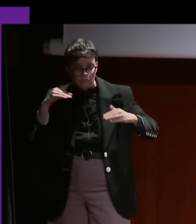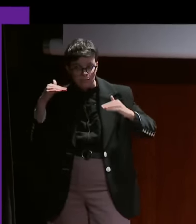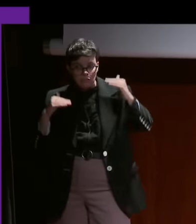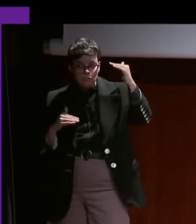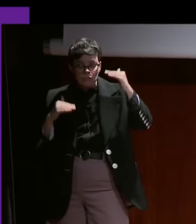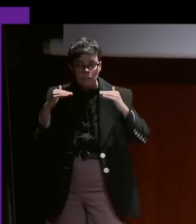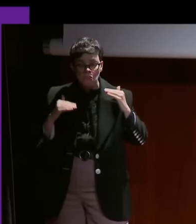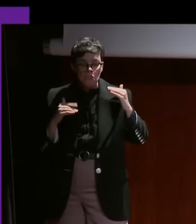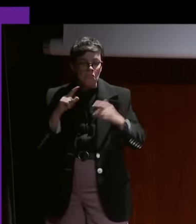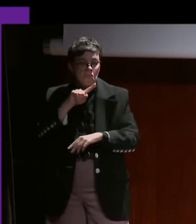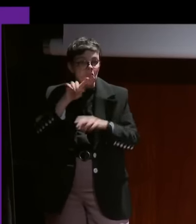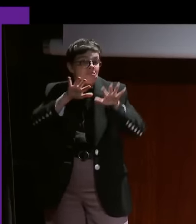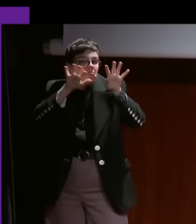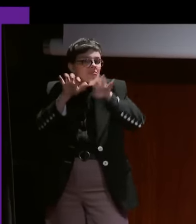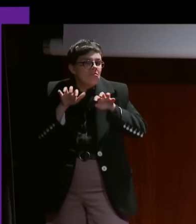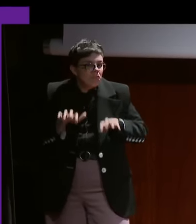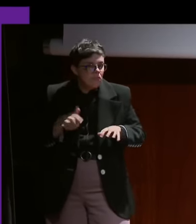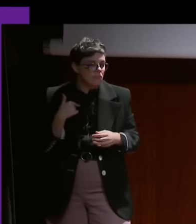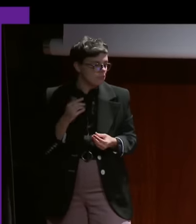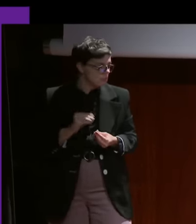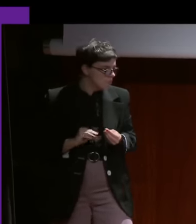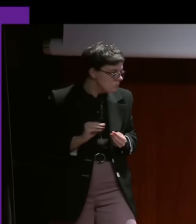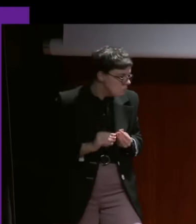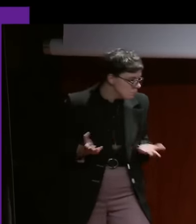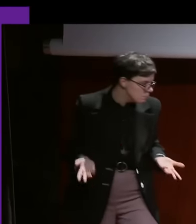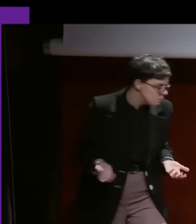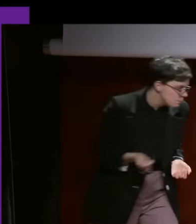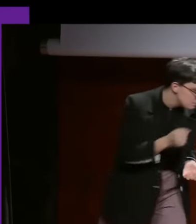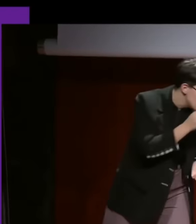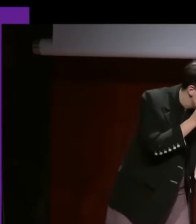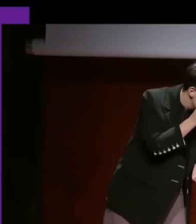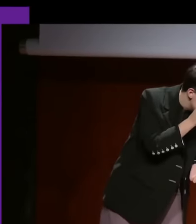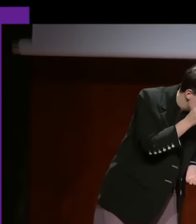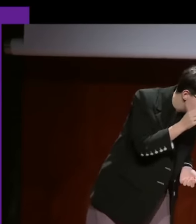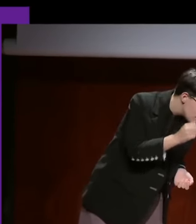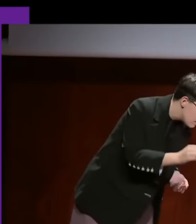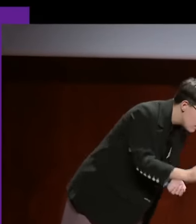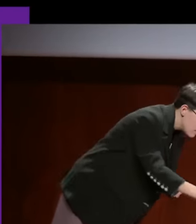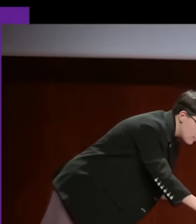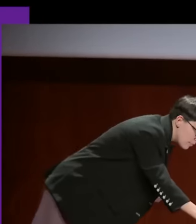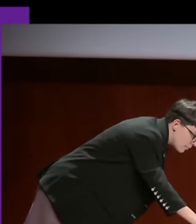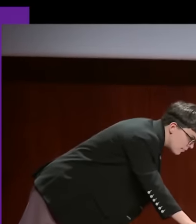Est-ce qu'il y a une hiérarchie ? Donc c'est vraiment des questions que je me pose.